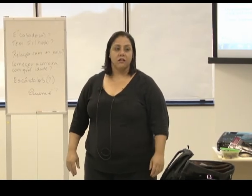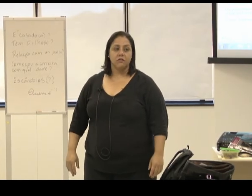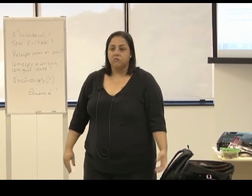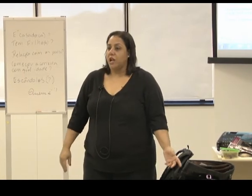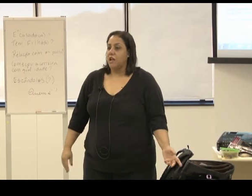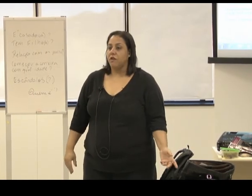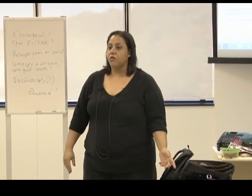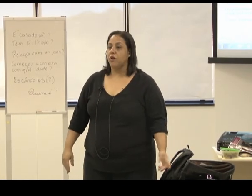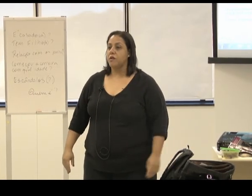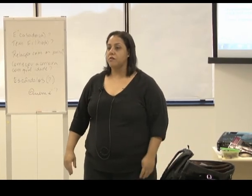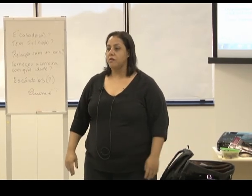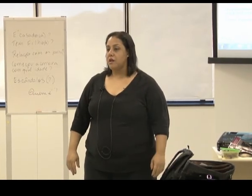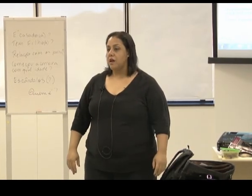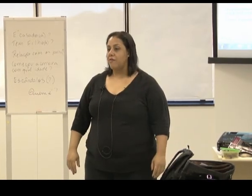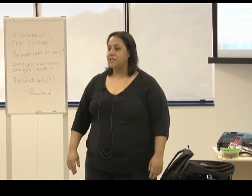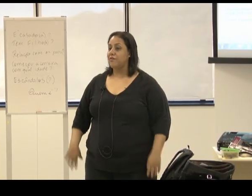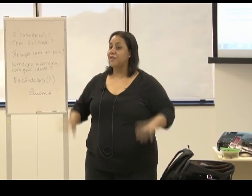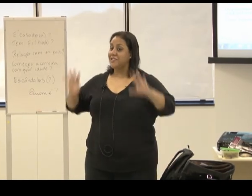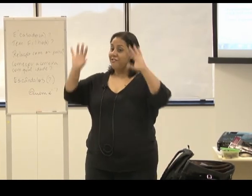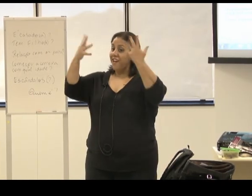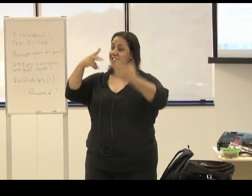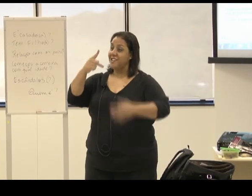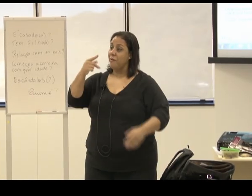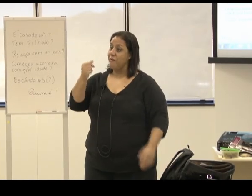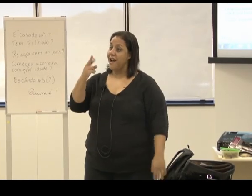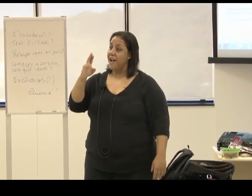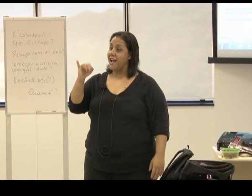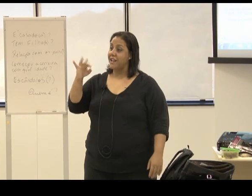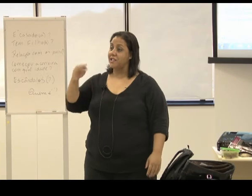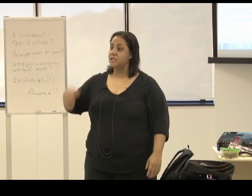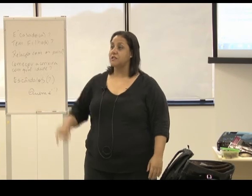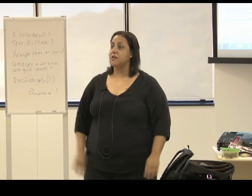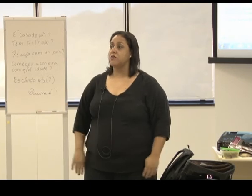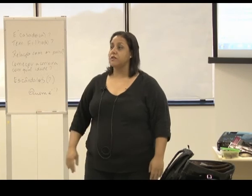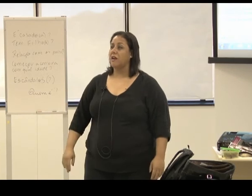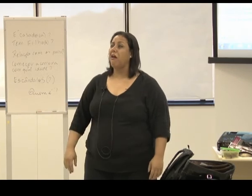Não tem nada a ver com o nome. Aí você falou assim, festa Parintins, aí outro fala assim, hã?